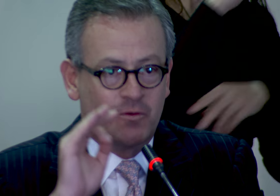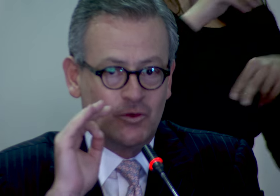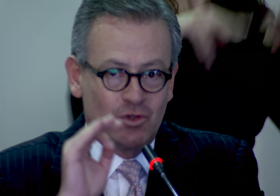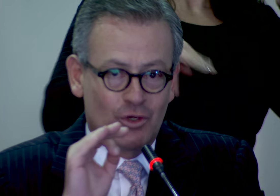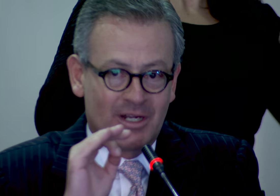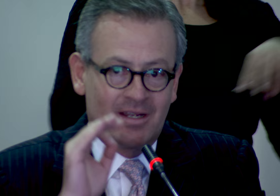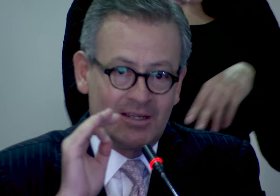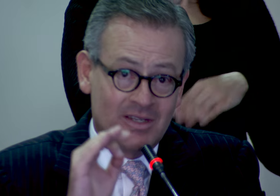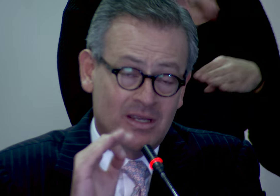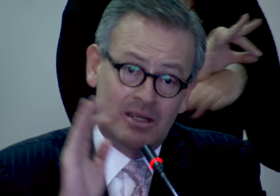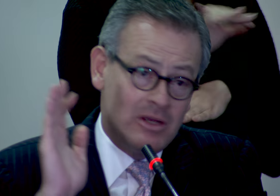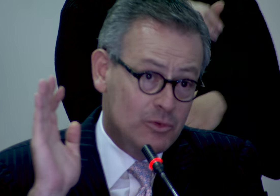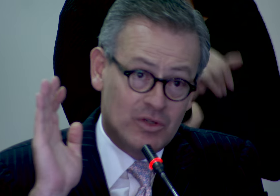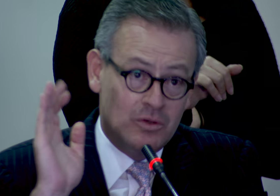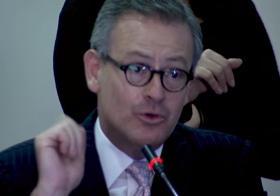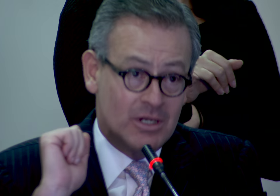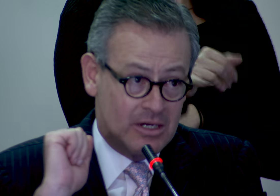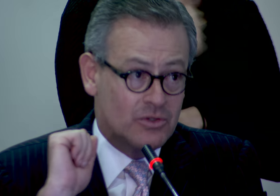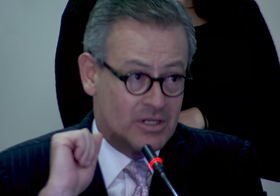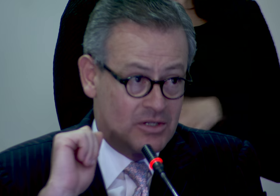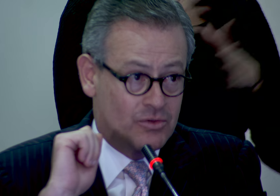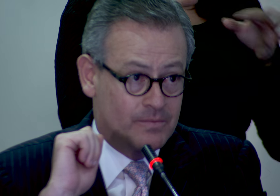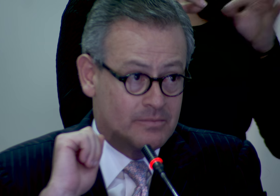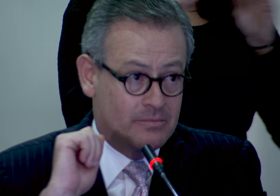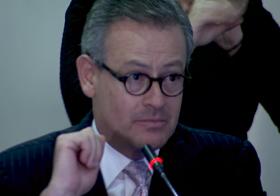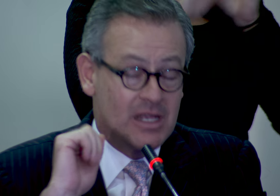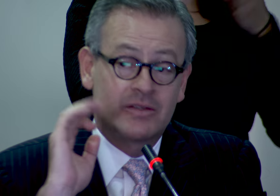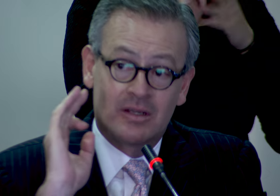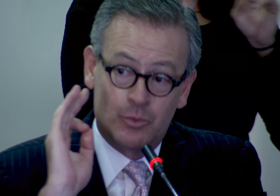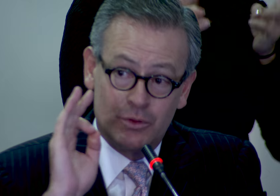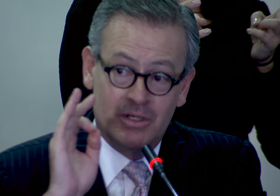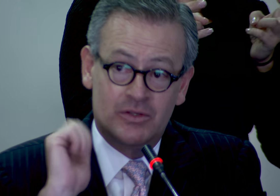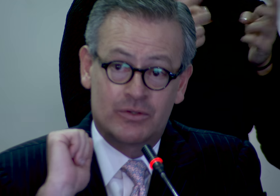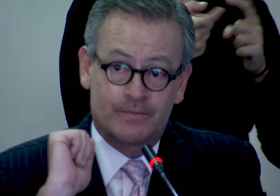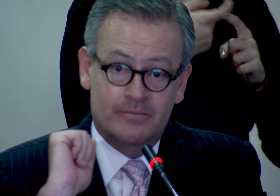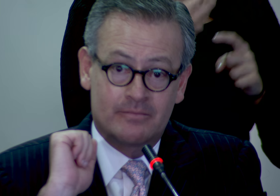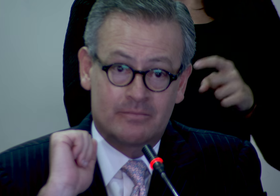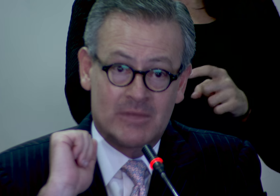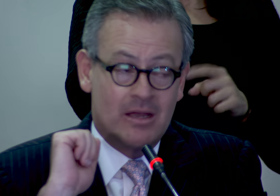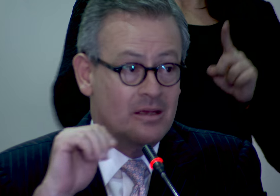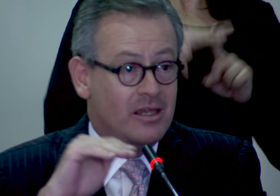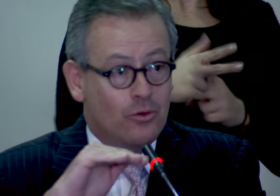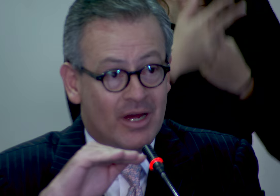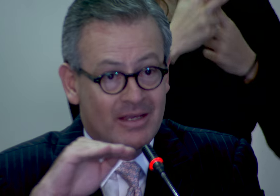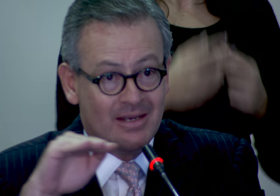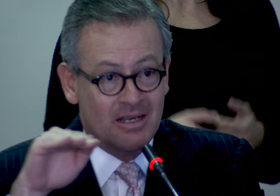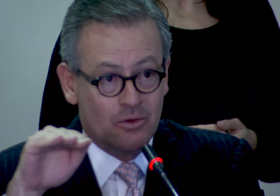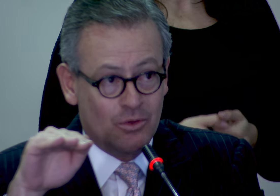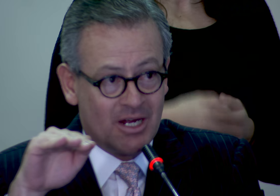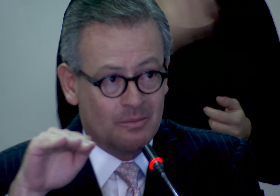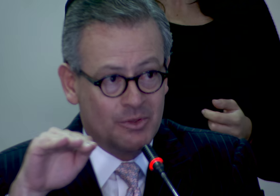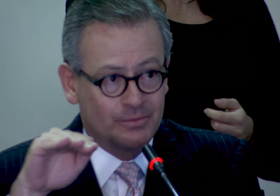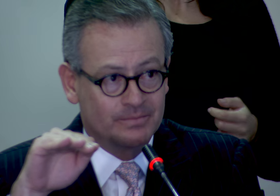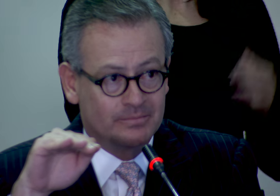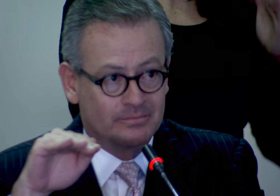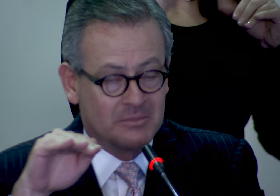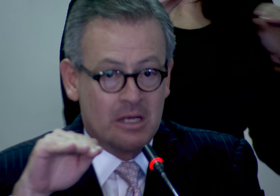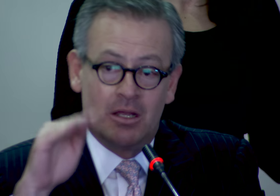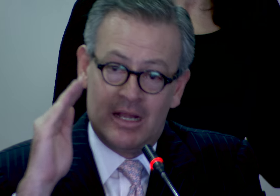No funciona así y hemos sido muy claros en eso, desde el puro inicio. Aquí no hay ningún